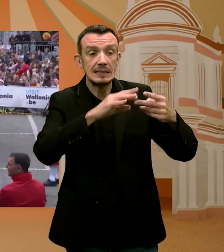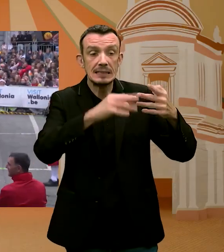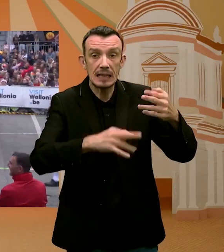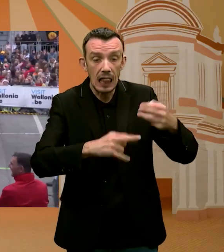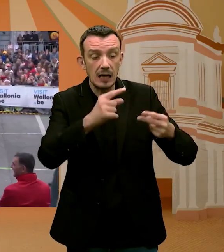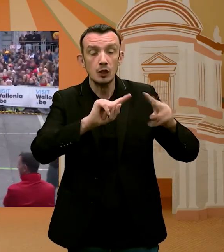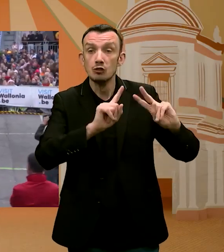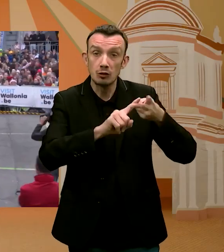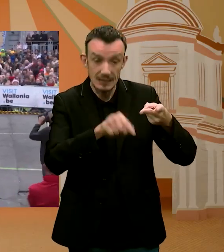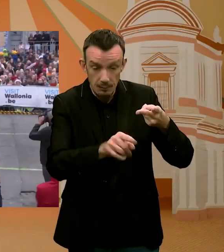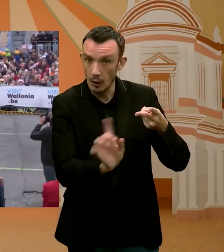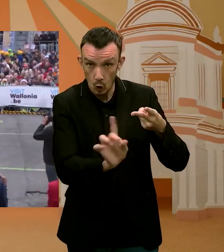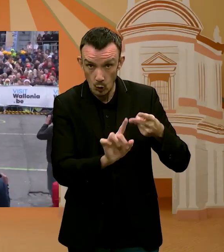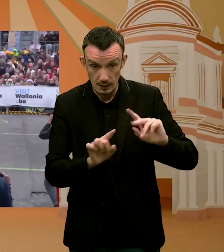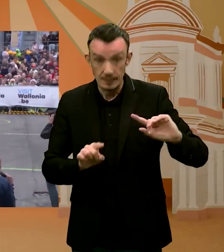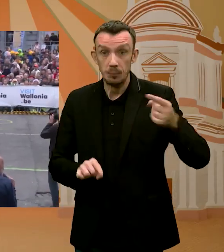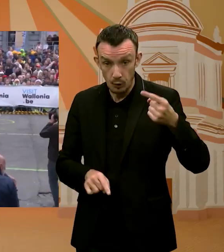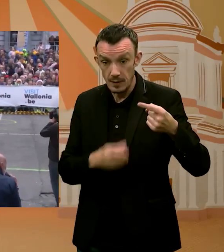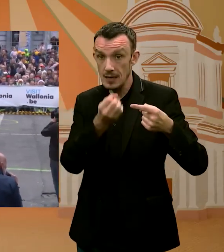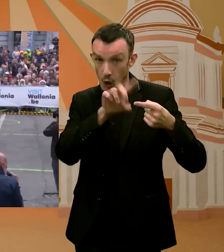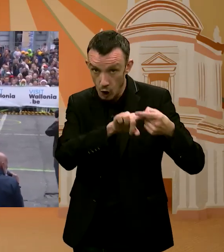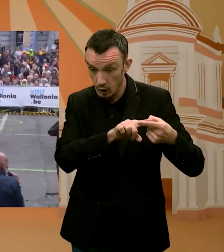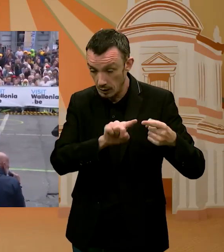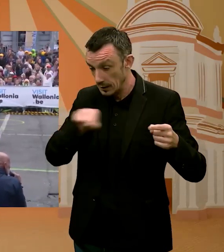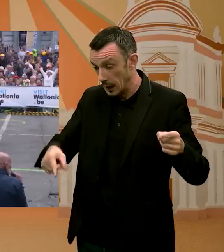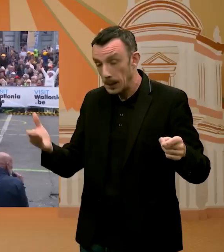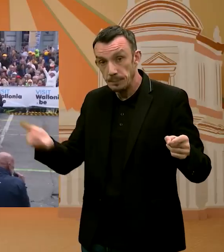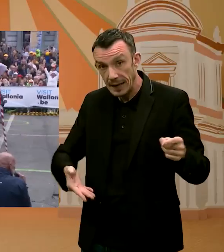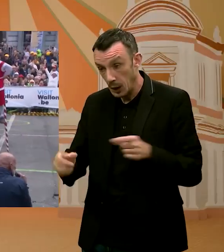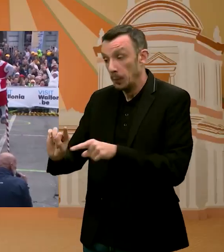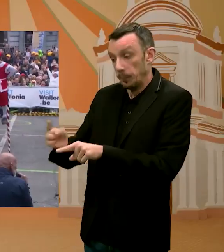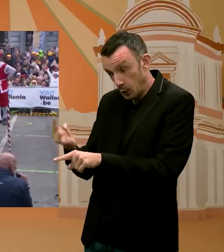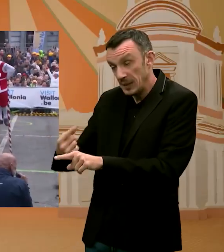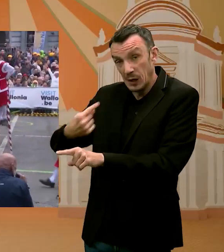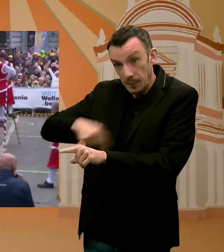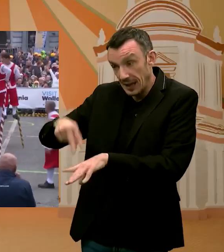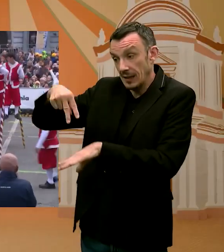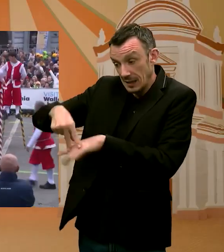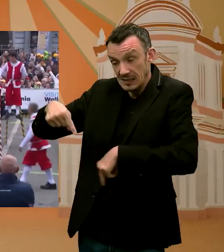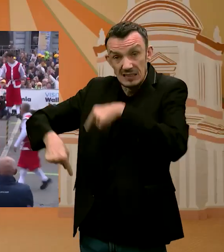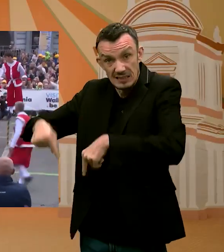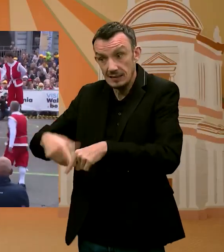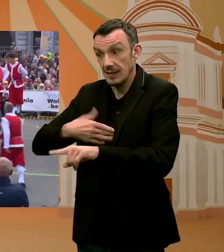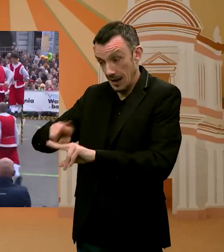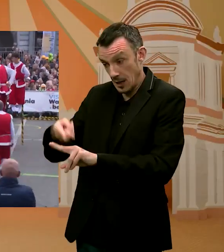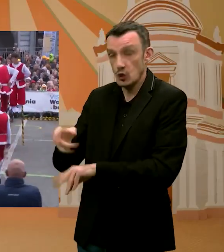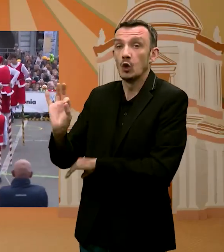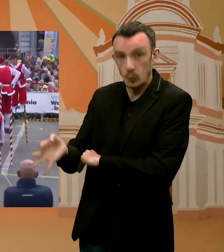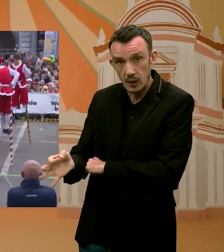pour son équipe. Malheureusement, son équipe perdra. Donc ça reste, je trouve, Alice, tu me diras l'inverse, mais un très beau trophée, les chasses d'argent. Ça reste vraiment